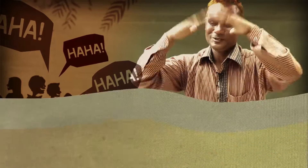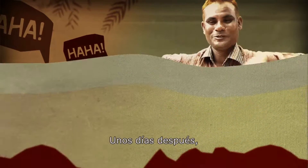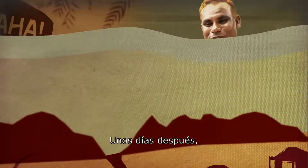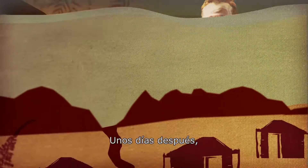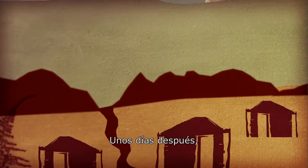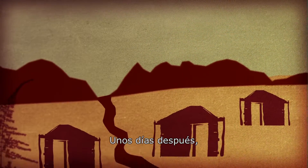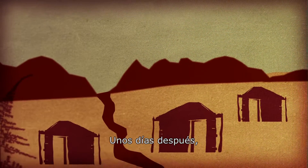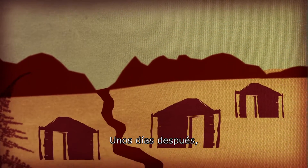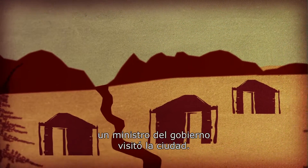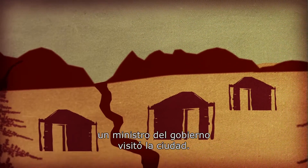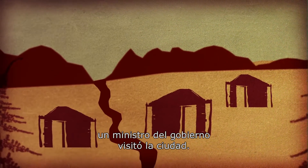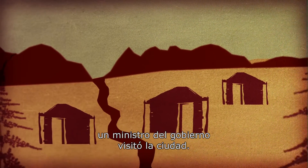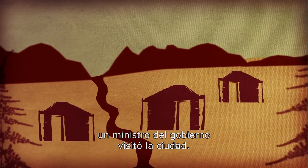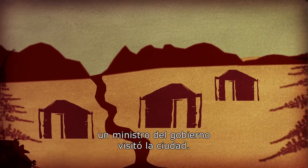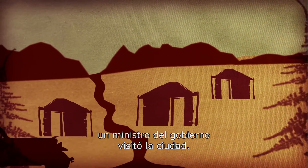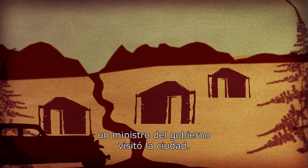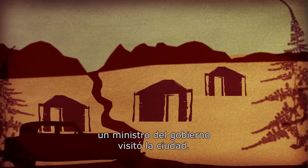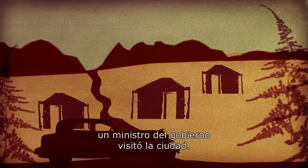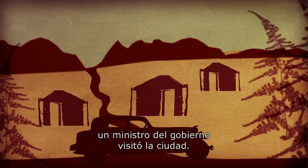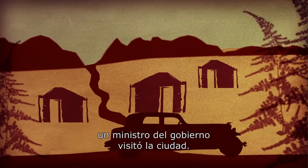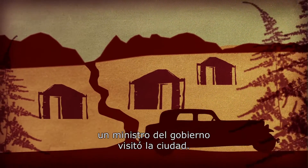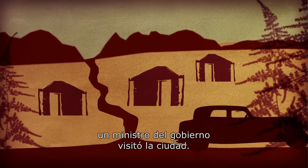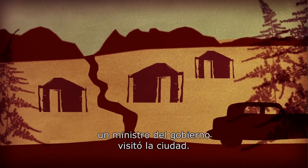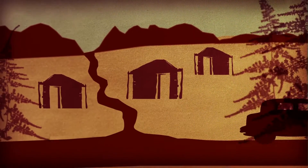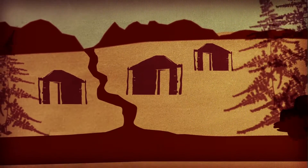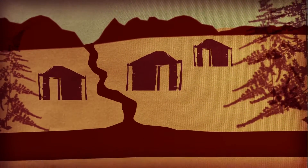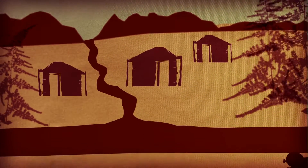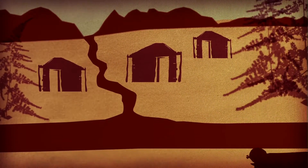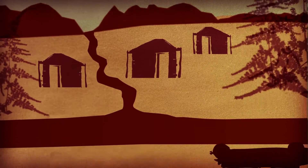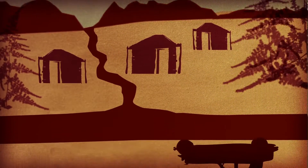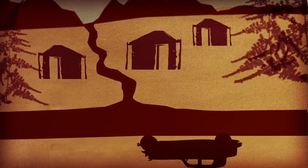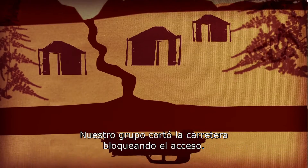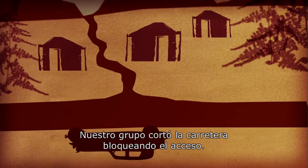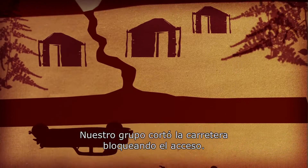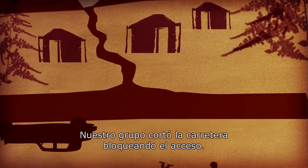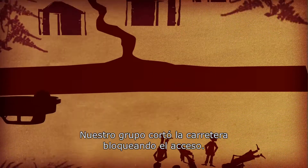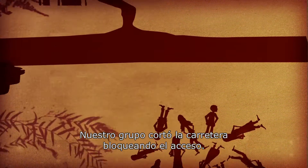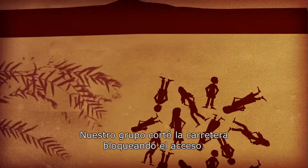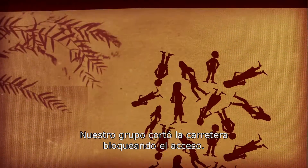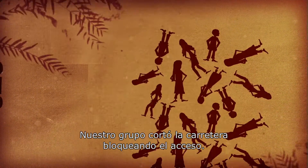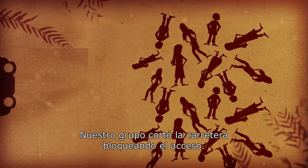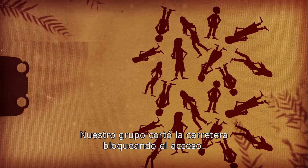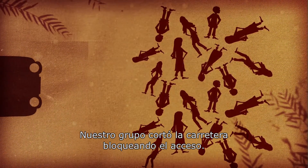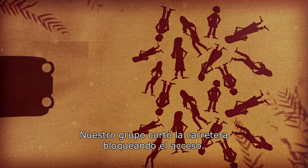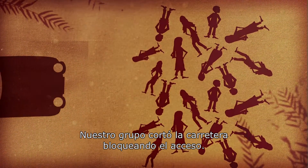Unos días después, un ministro del gobierno visitó la ciudad. Nuestro grupo cortó la carretera bloqueando el